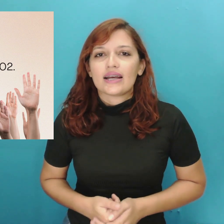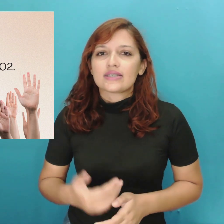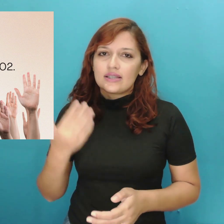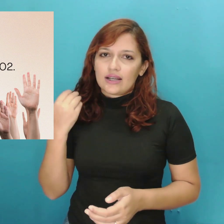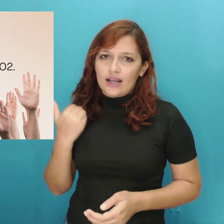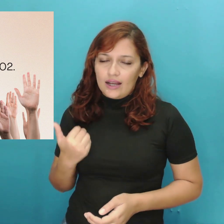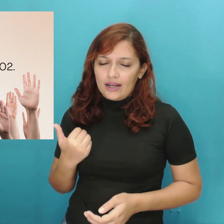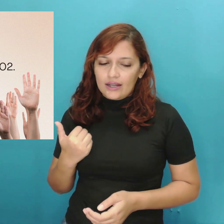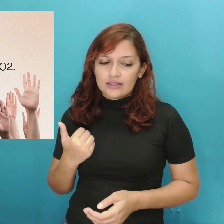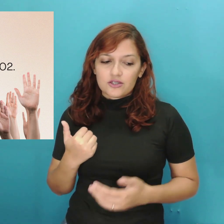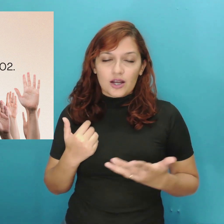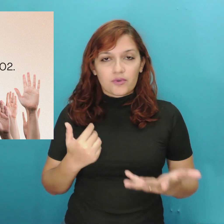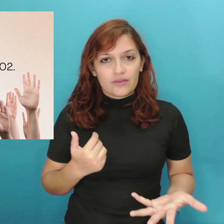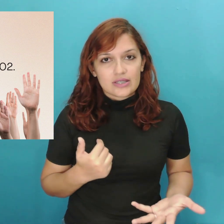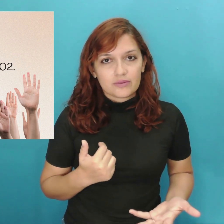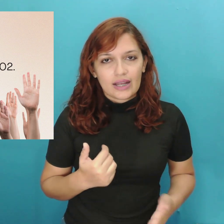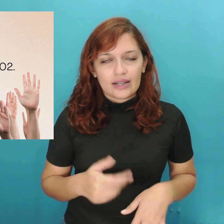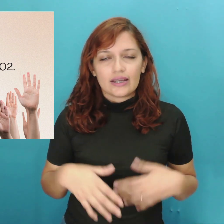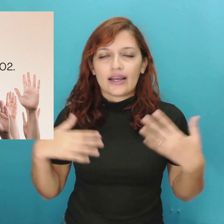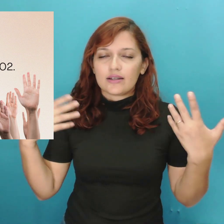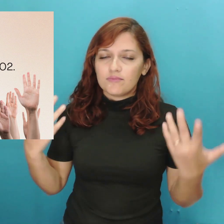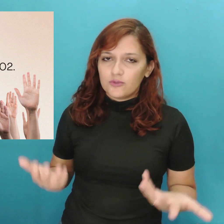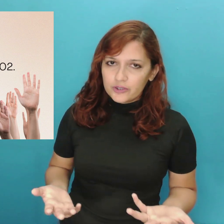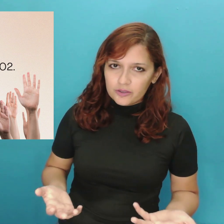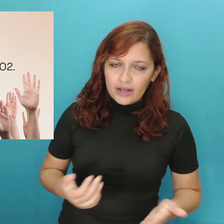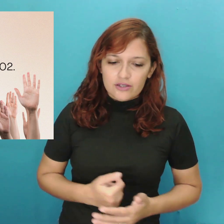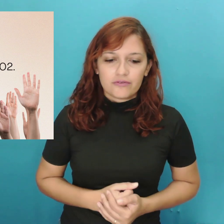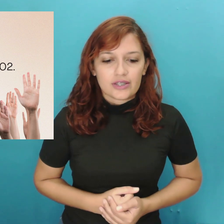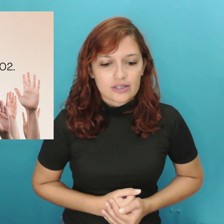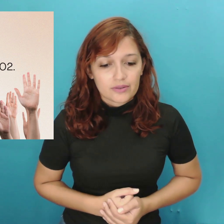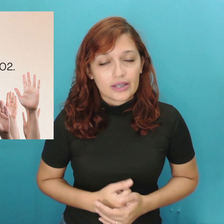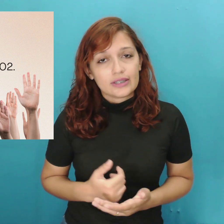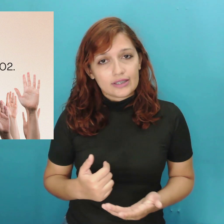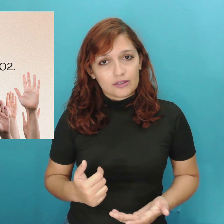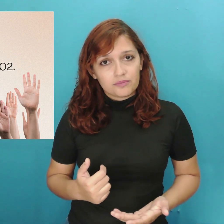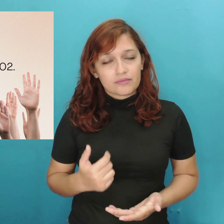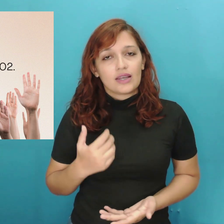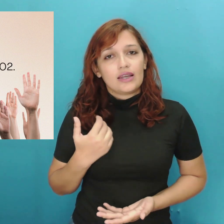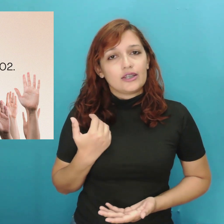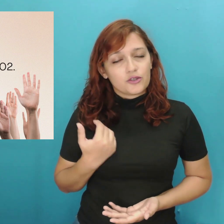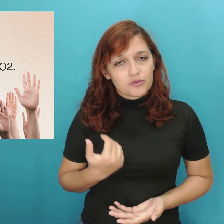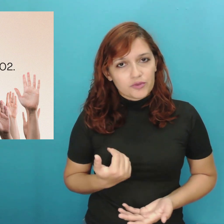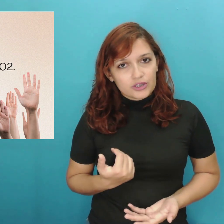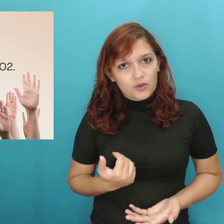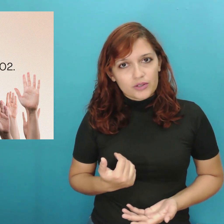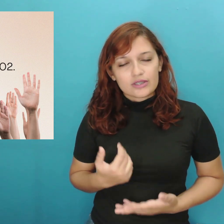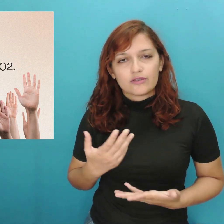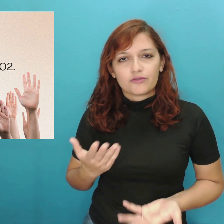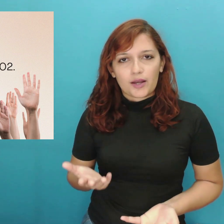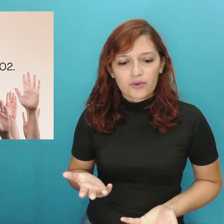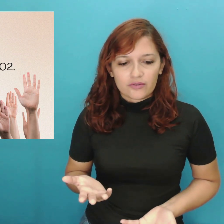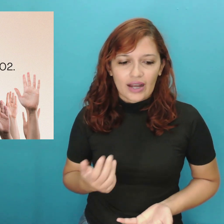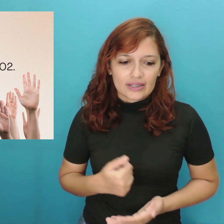Mas antes da aprovação da lei era muito mais difícil. Então, em 2002, foi aprovada a